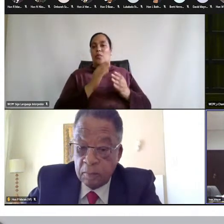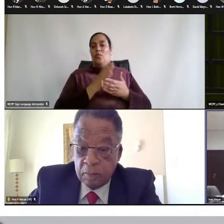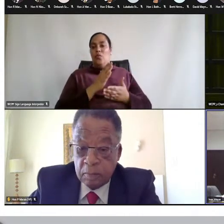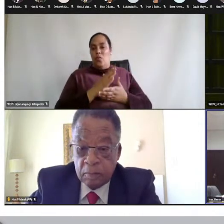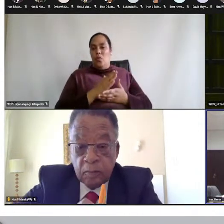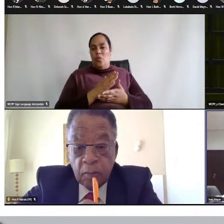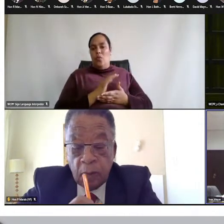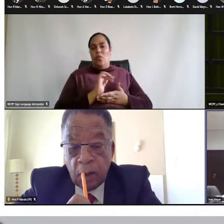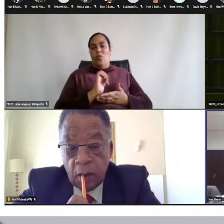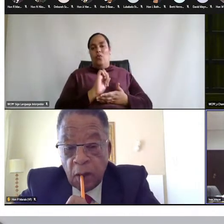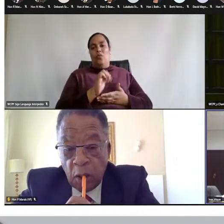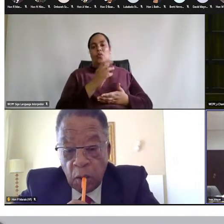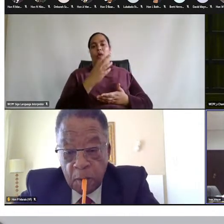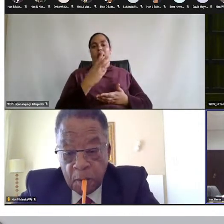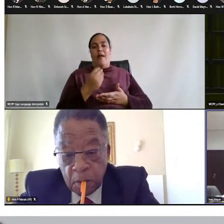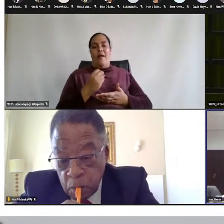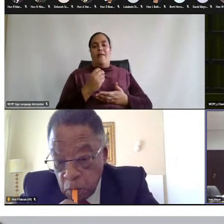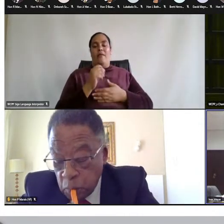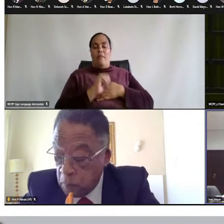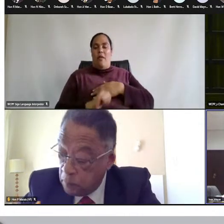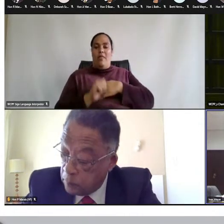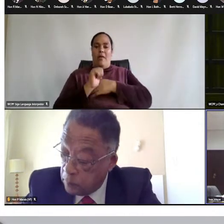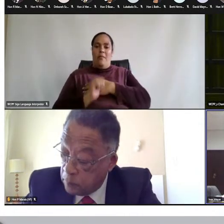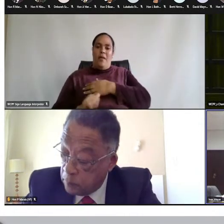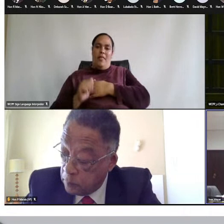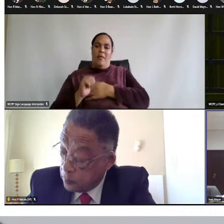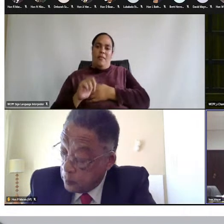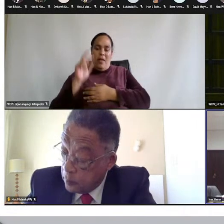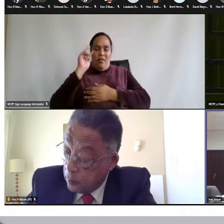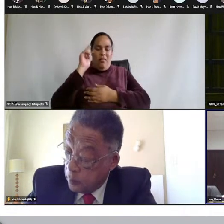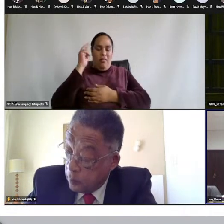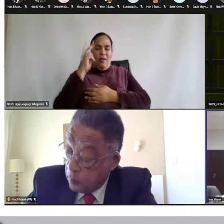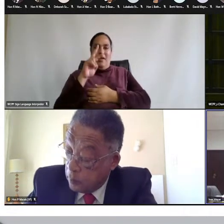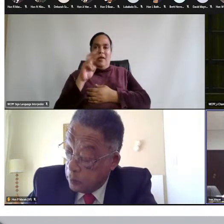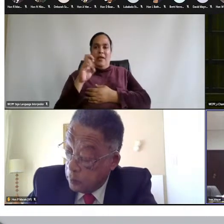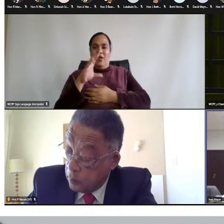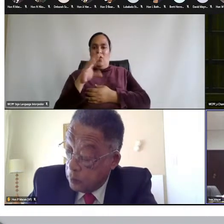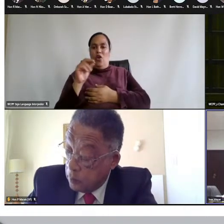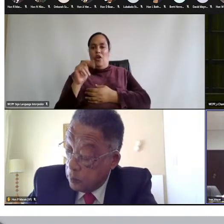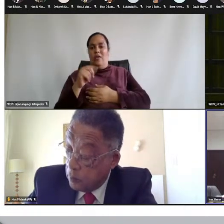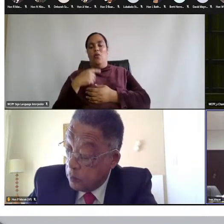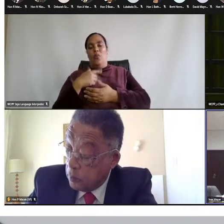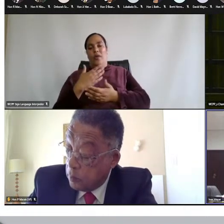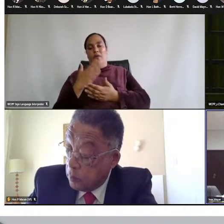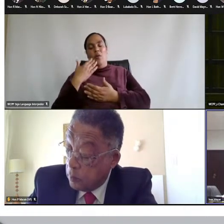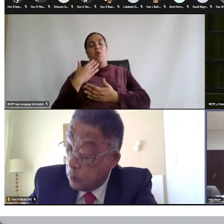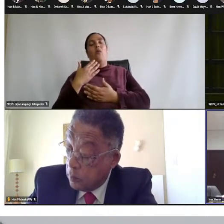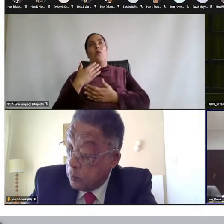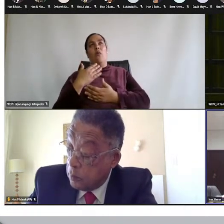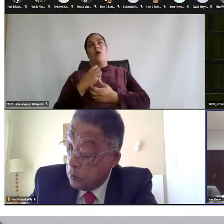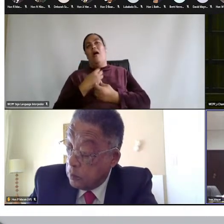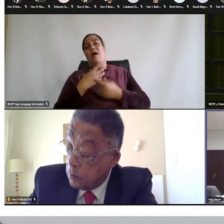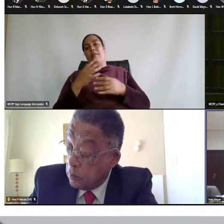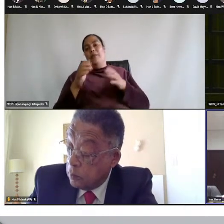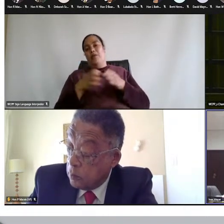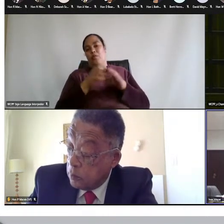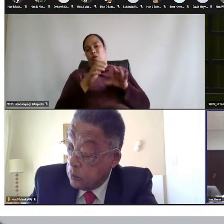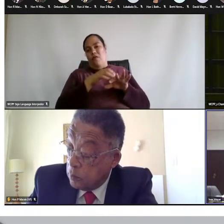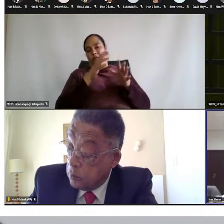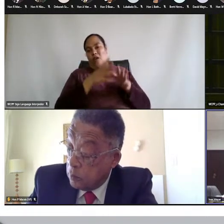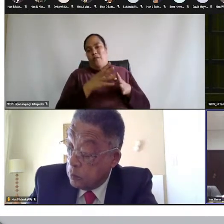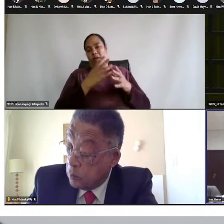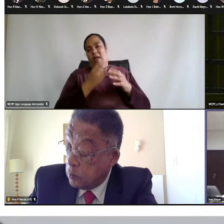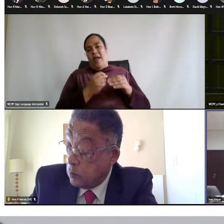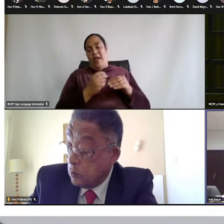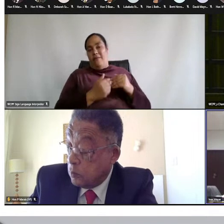dat daar, en daar word ook maandeliks reconciliatie gedoen, sodat ons kan weet hoeveel van die klein boere het vee